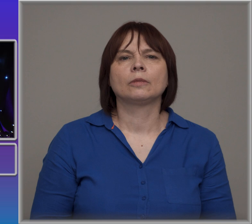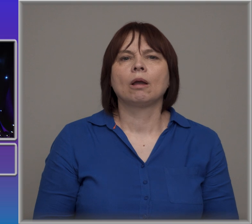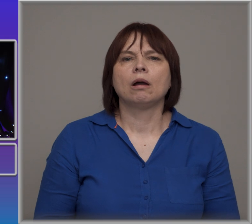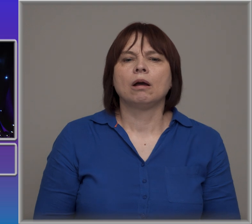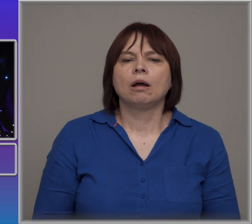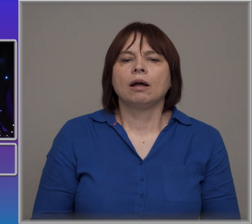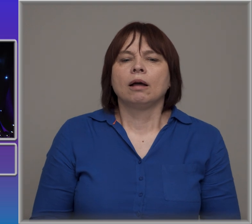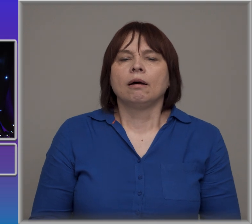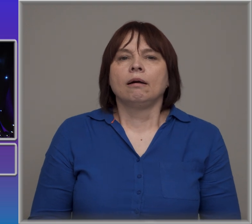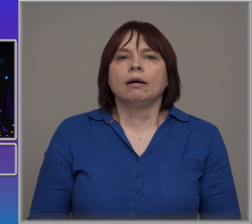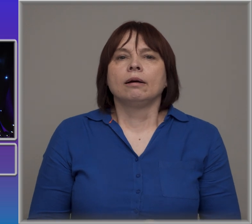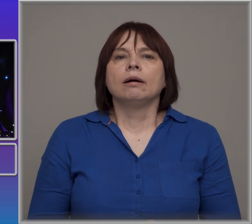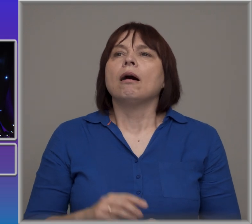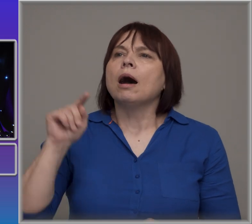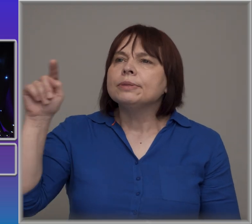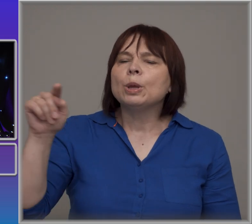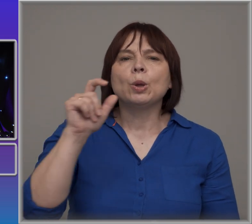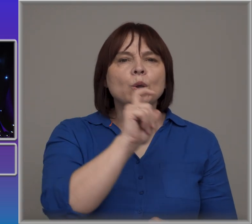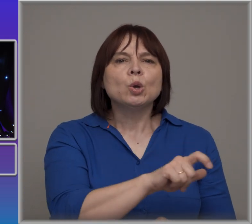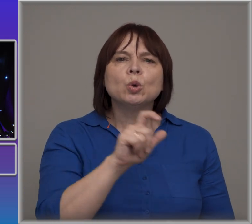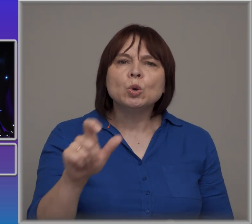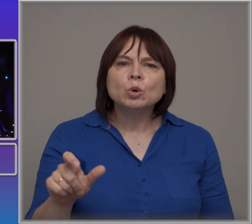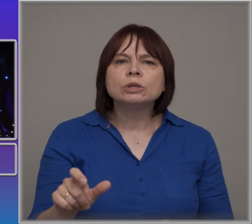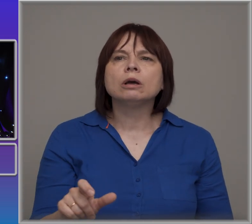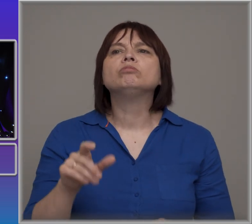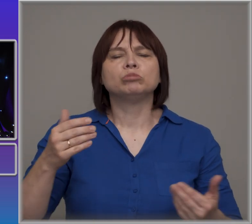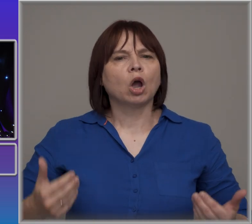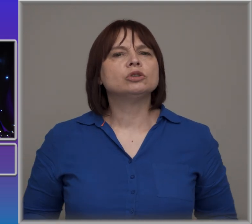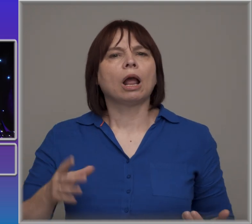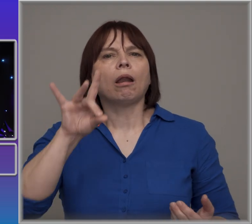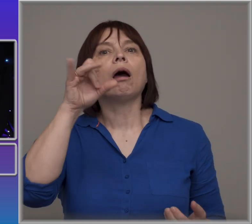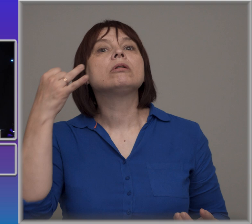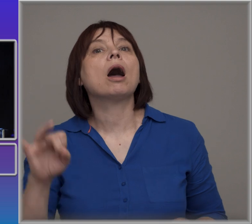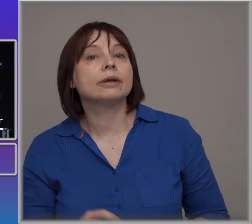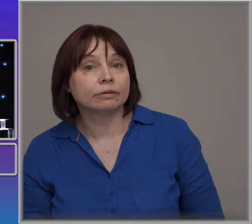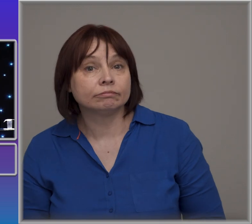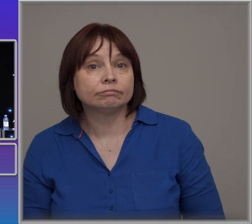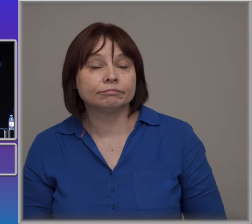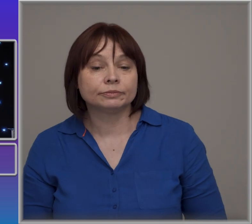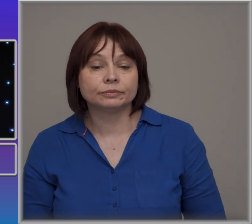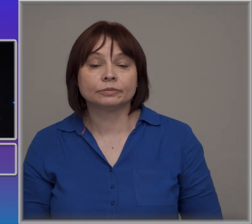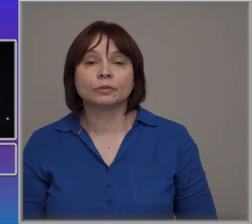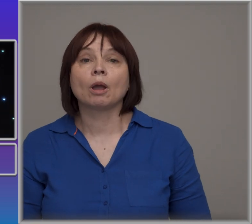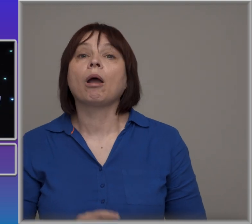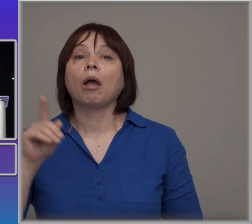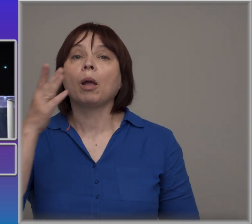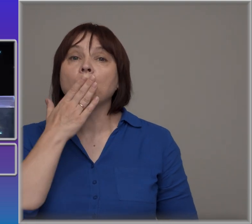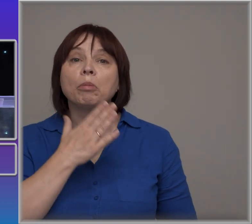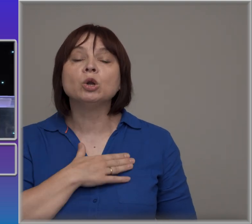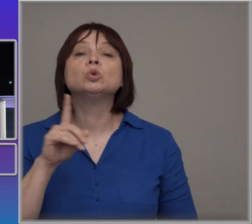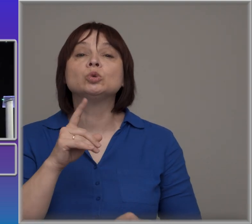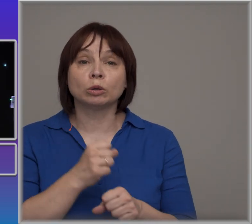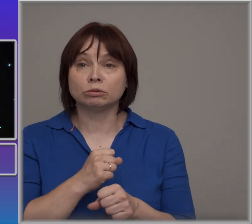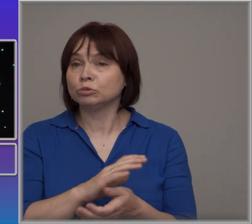пользу. Если ты читаешь древние мифологии, либо, вот, например, есть